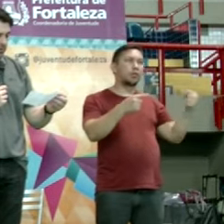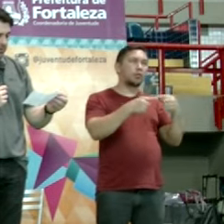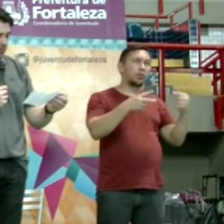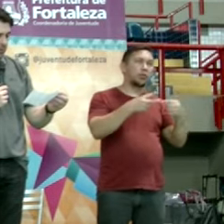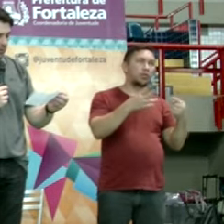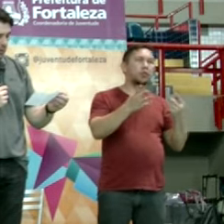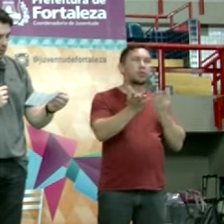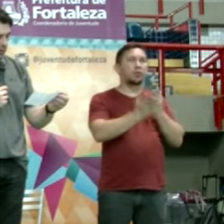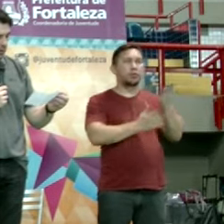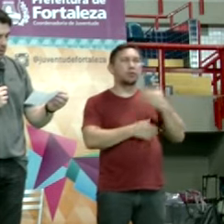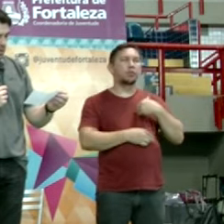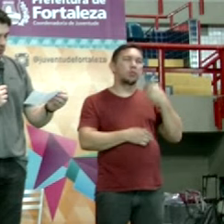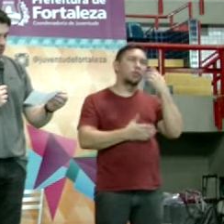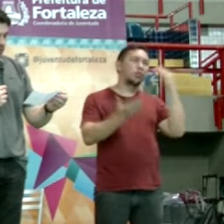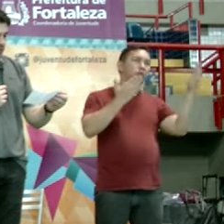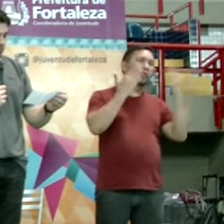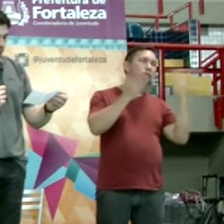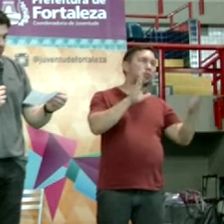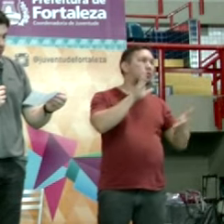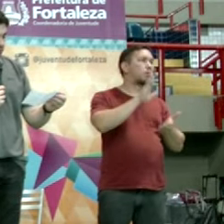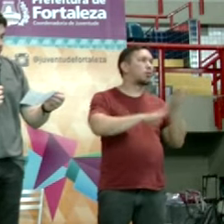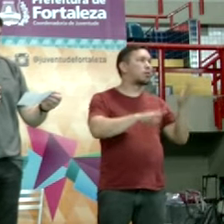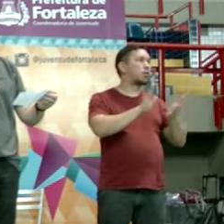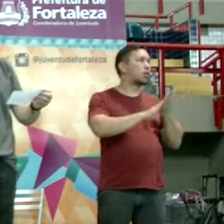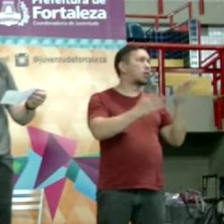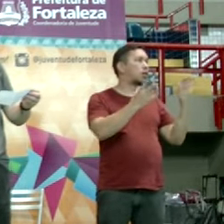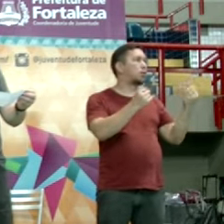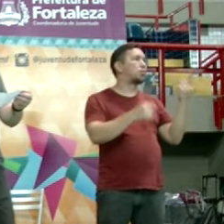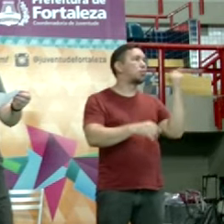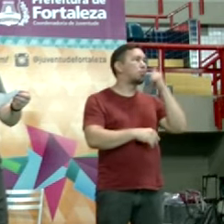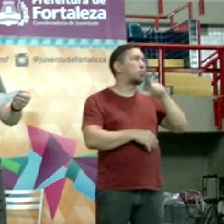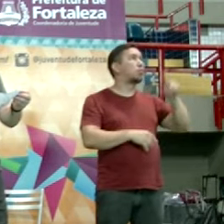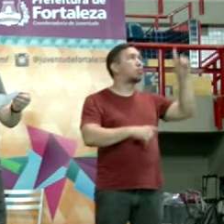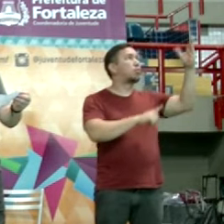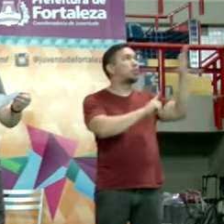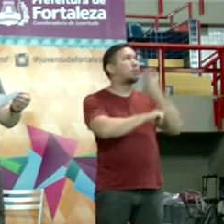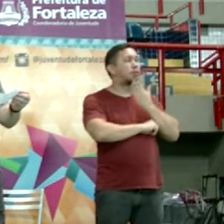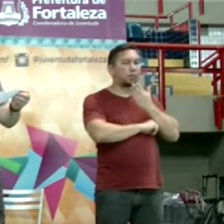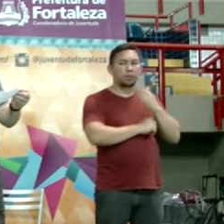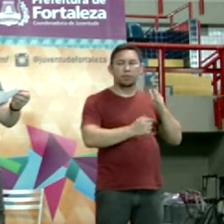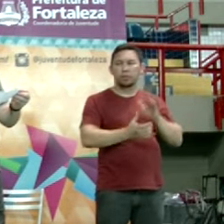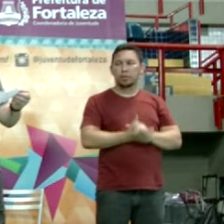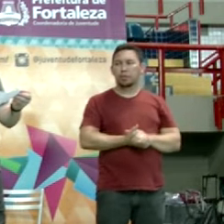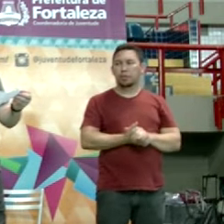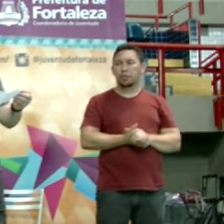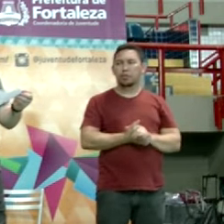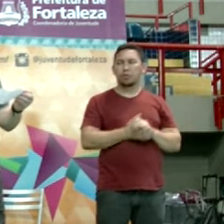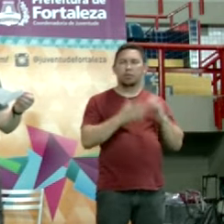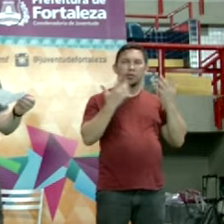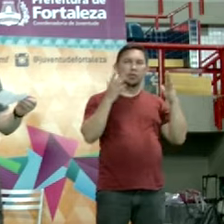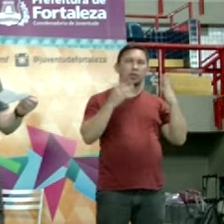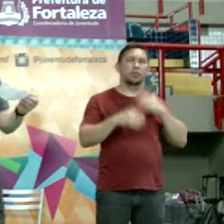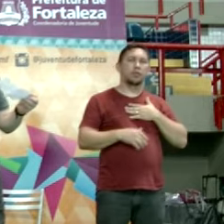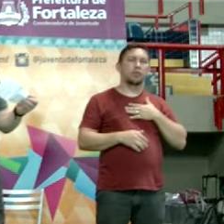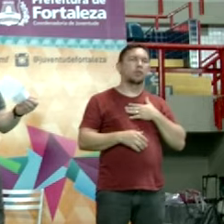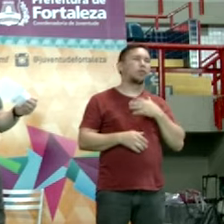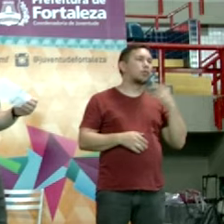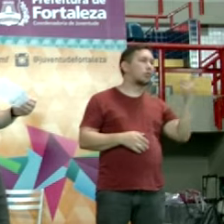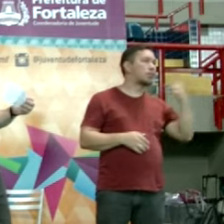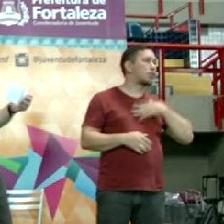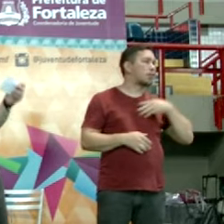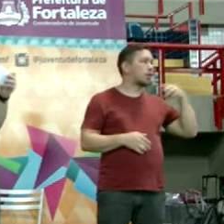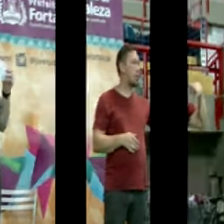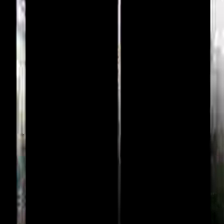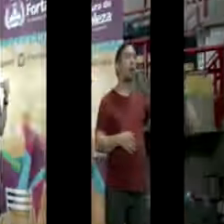sim. Passar no Enem, ser psicóloga e viajar muito. Se Deus quiser, vou conseguir. Parabéns. Sou sua fã, Marinalva. Marinalva,